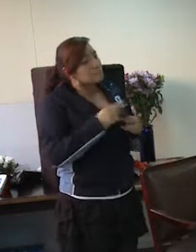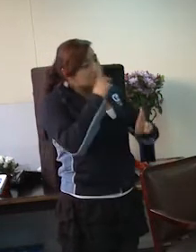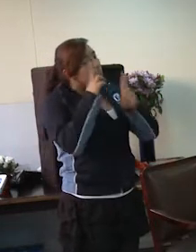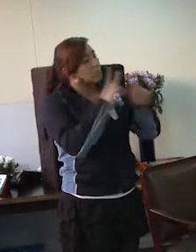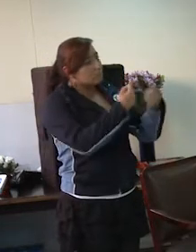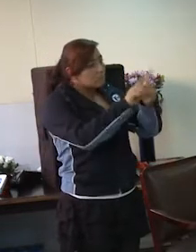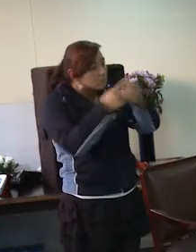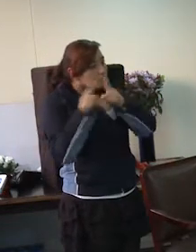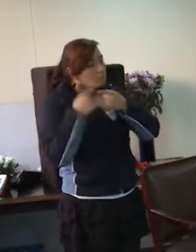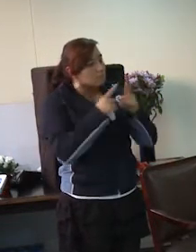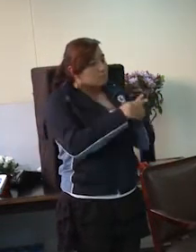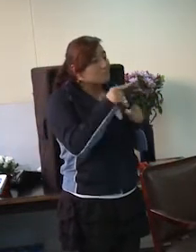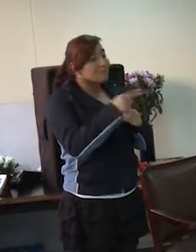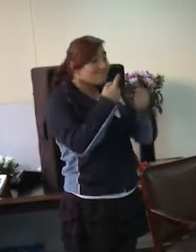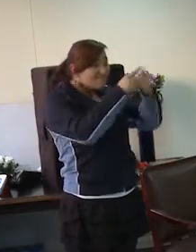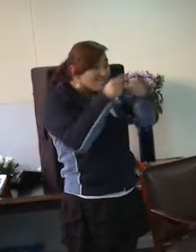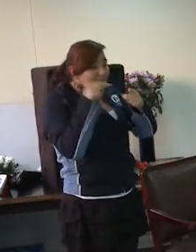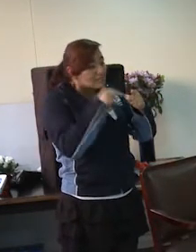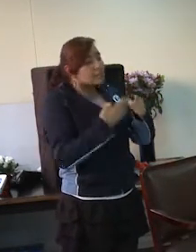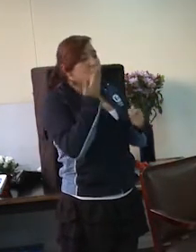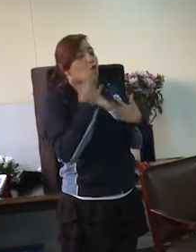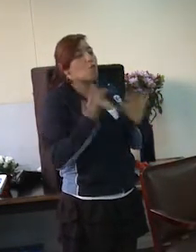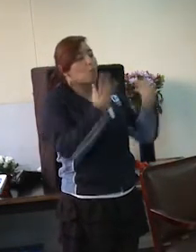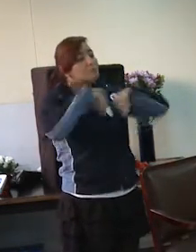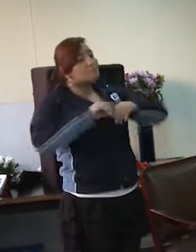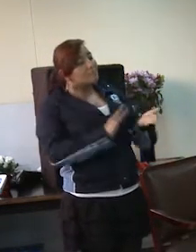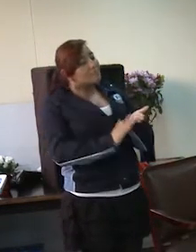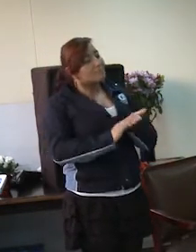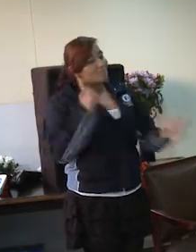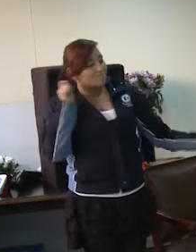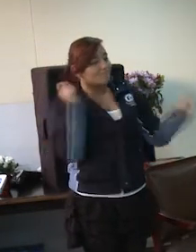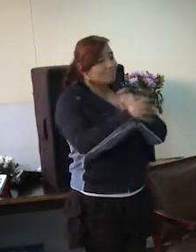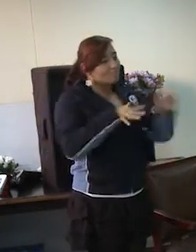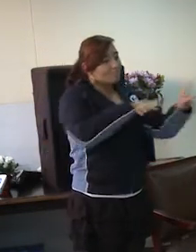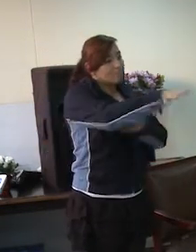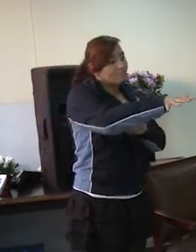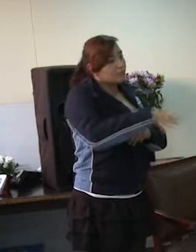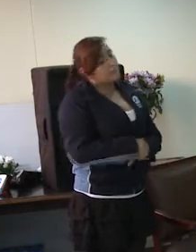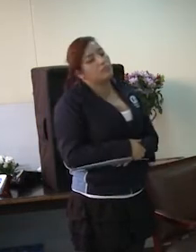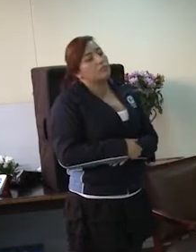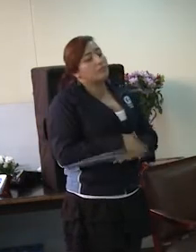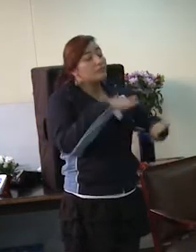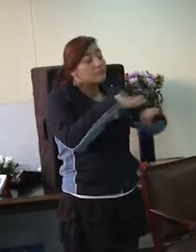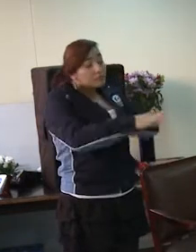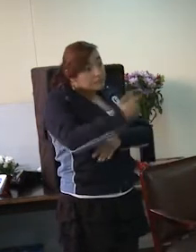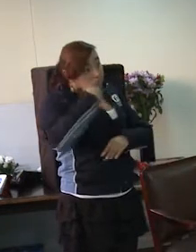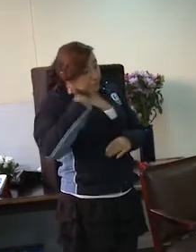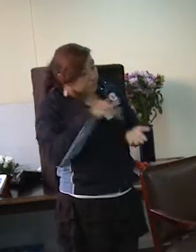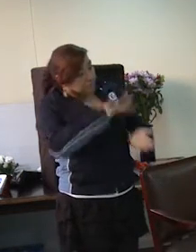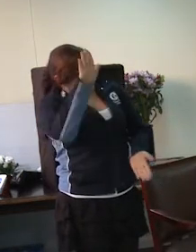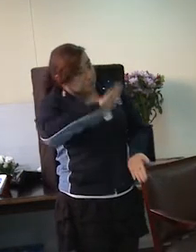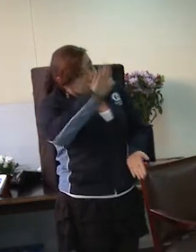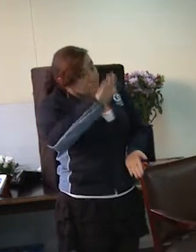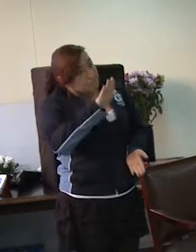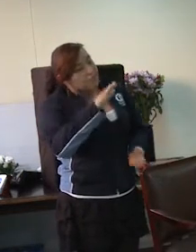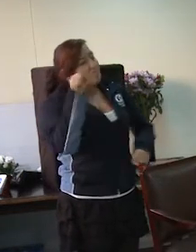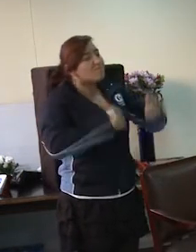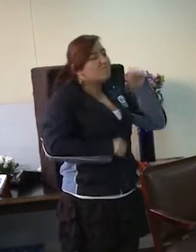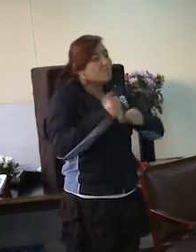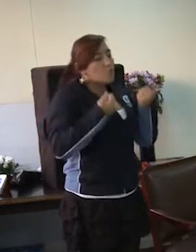que son finalmente las que nos permiten buscar soluciones y trascender. Definitivamente, el valor de la participación solo es